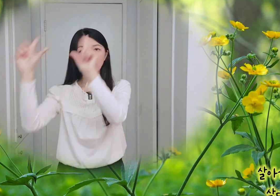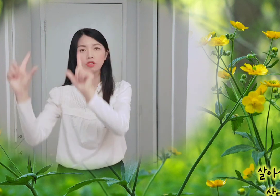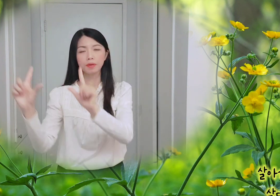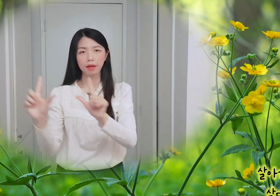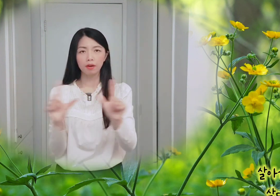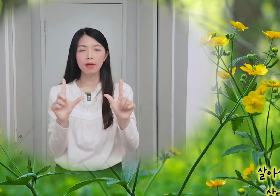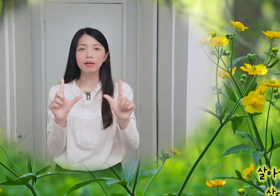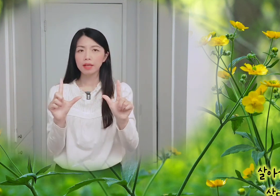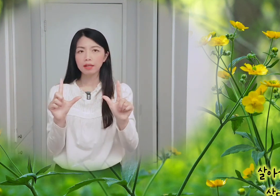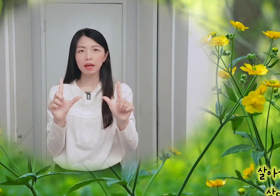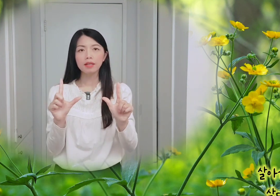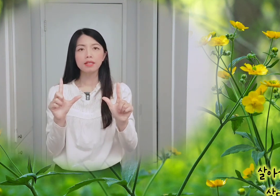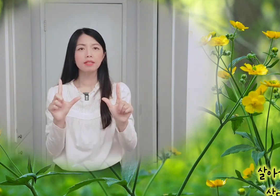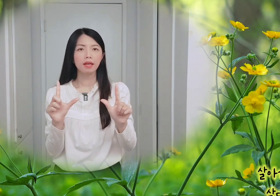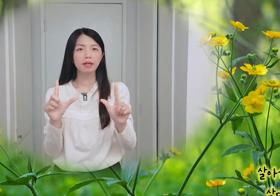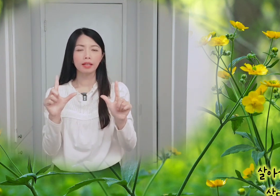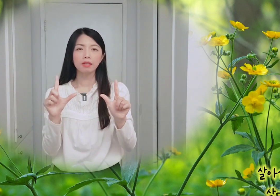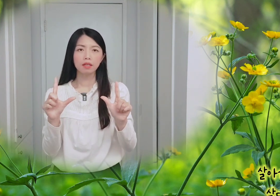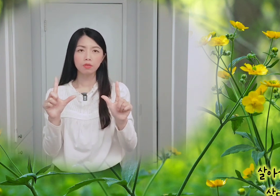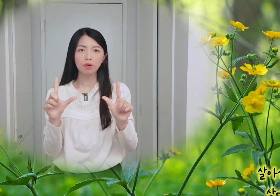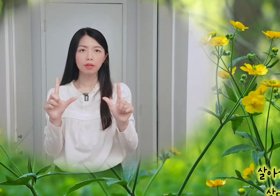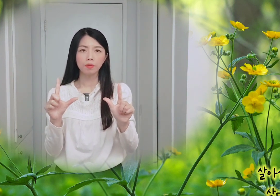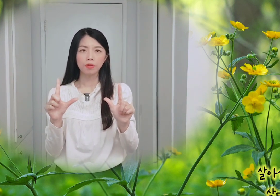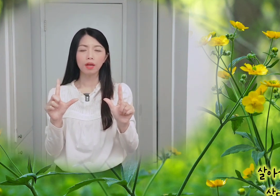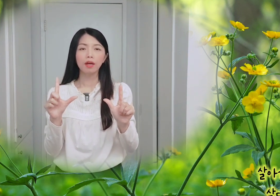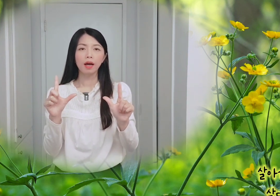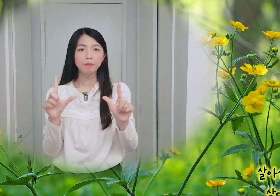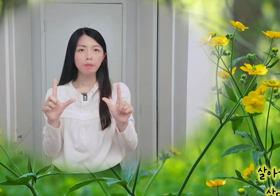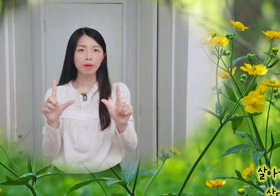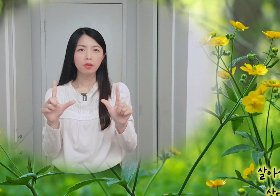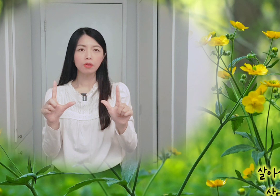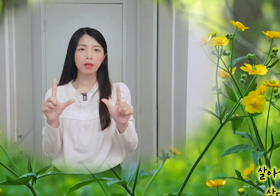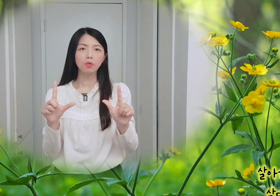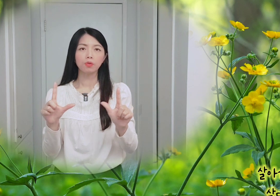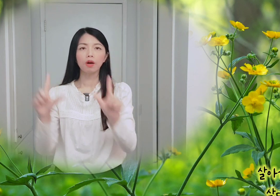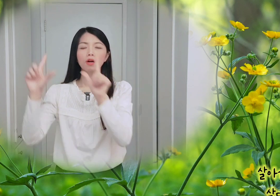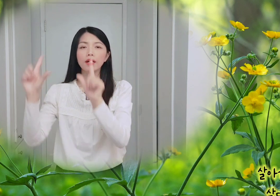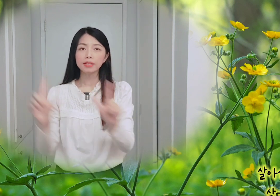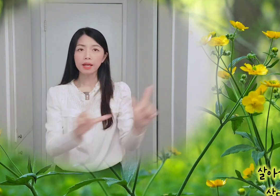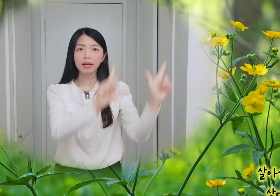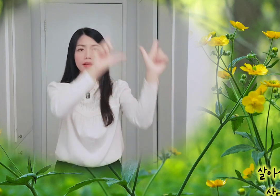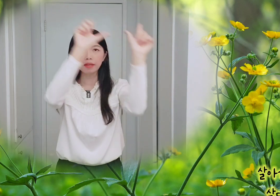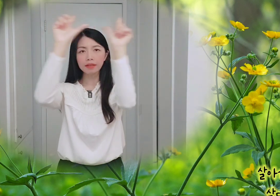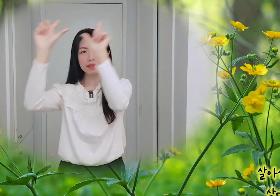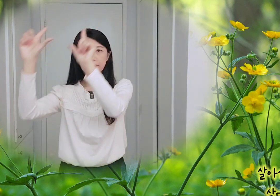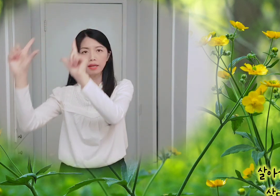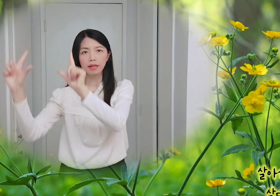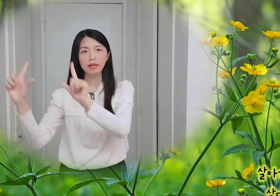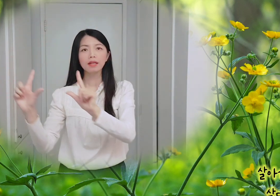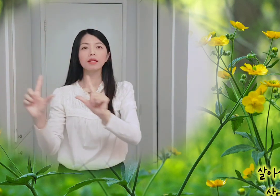바퀴를 돌려주시면 돼요. 살다, 인생 같은 뜻의 수어이기 때문에 한 번만 천천히 해줬고요.